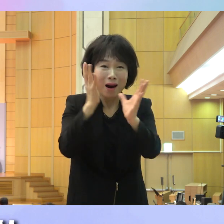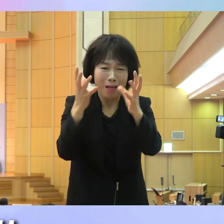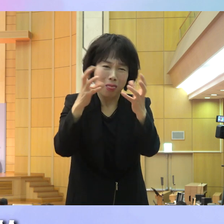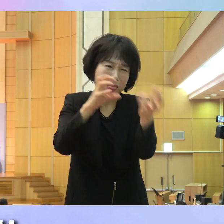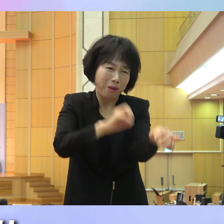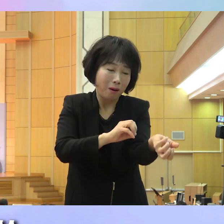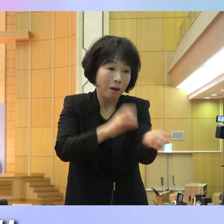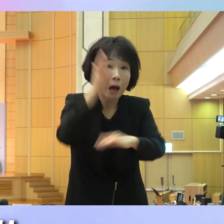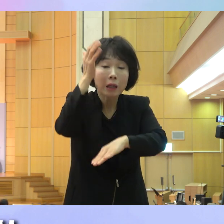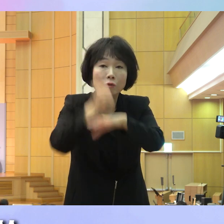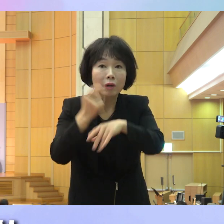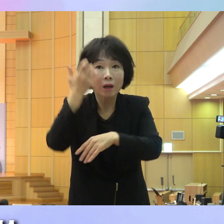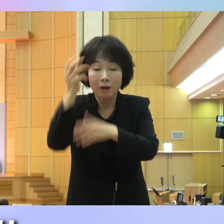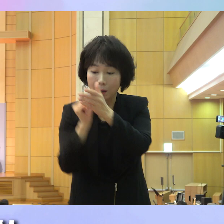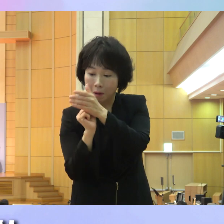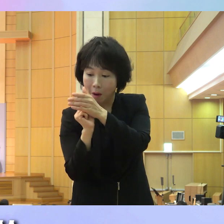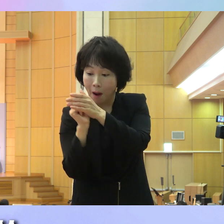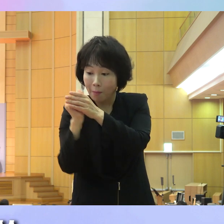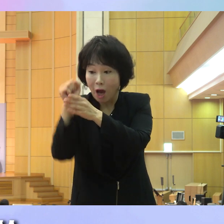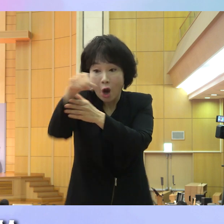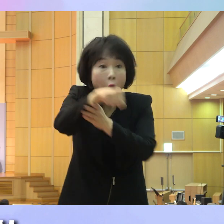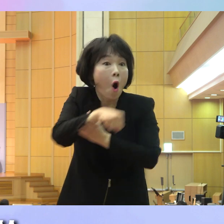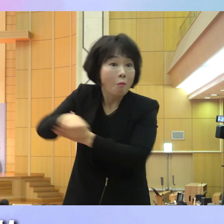맺지 못하고 쭉정이 됐다고 한다면